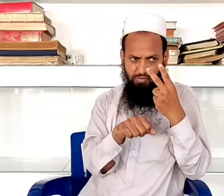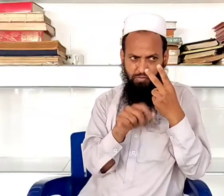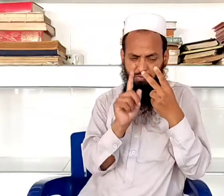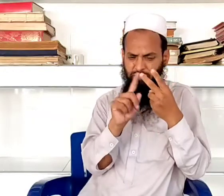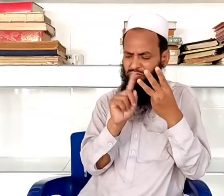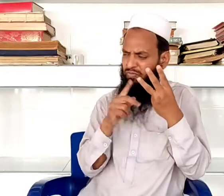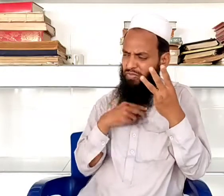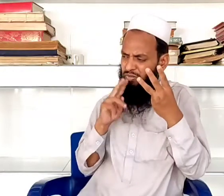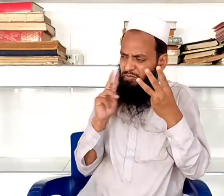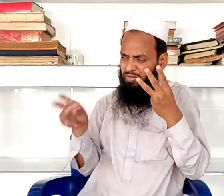ने।